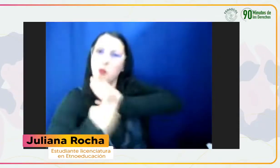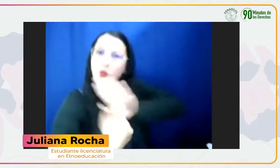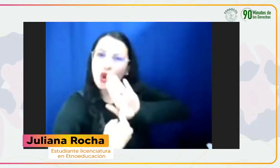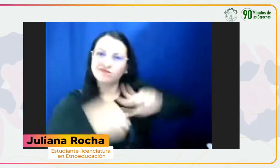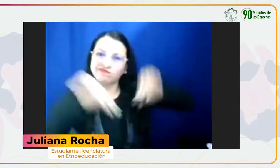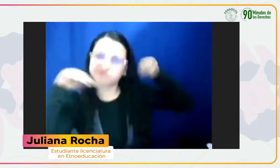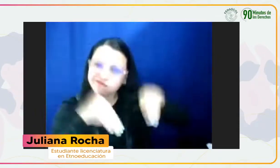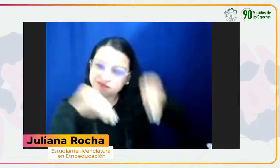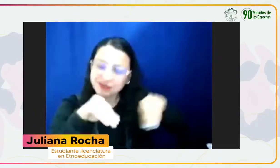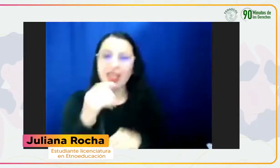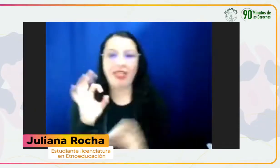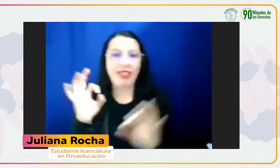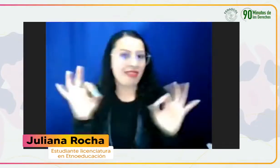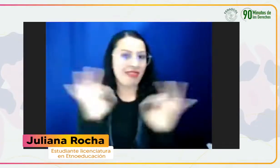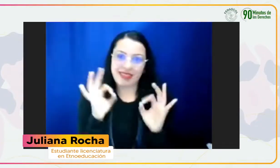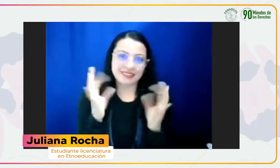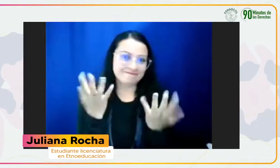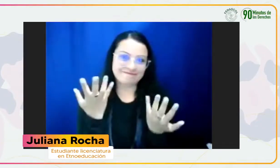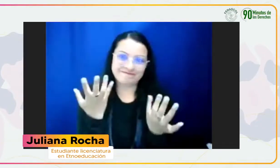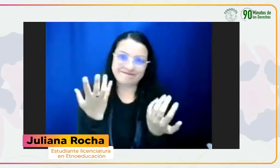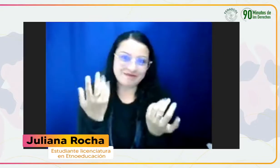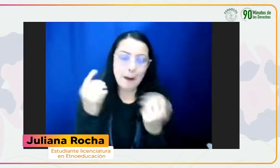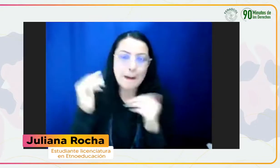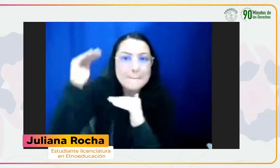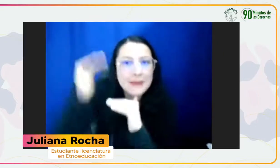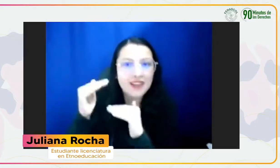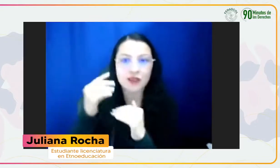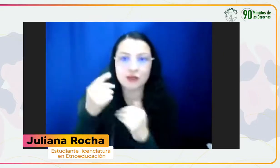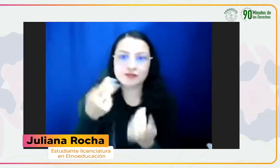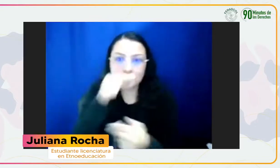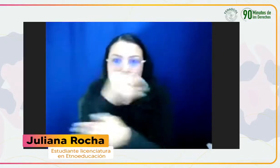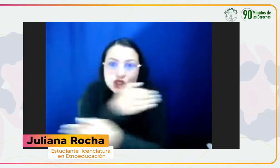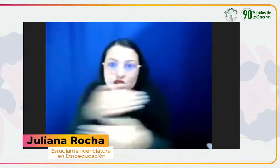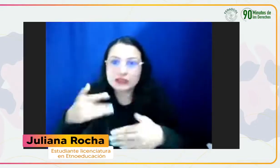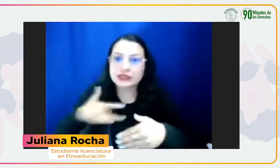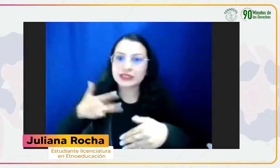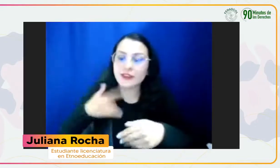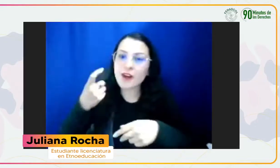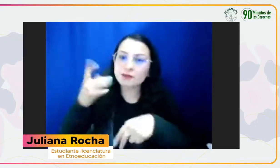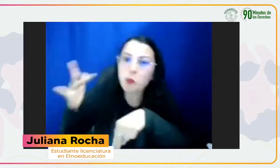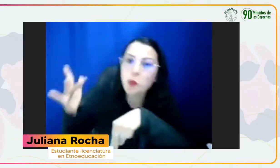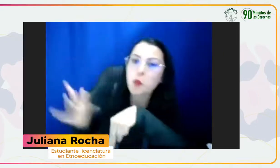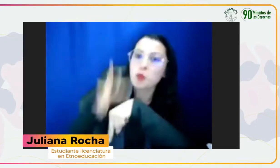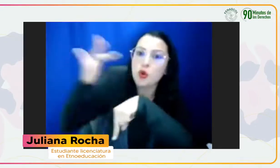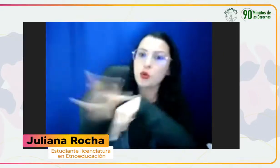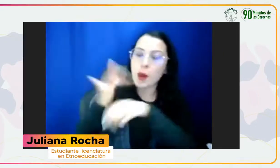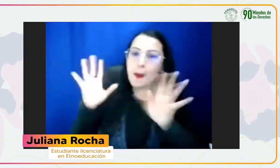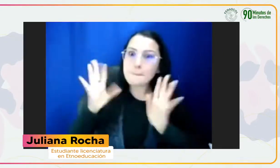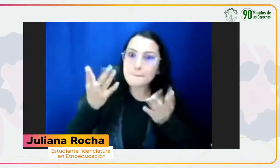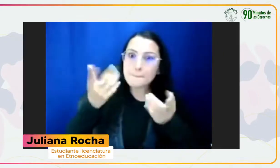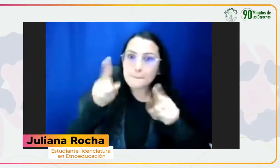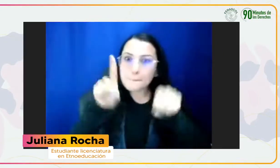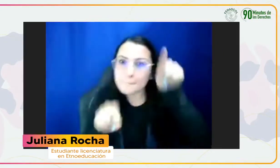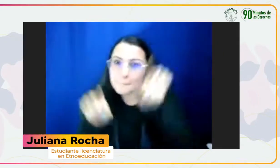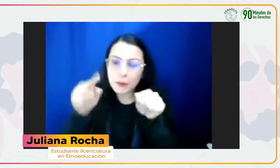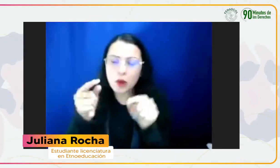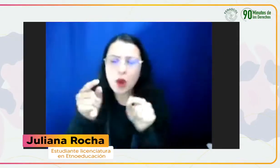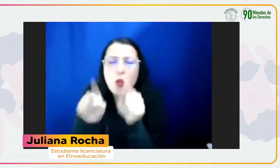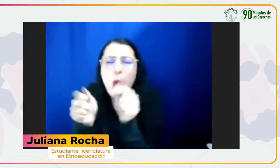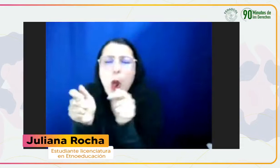las mujeres sordas para que se pueda, pues, a un modelo que puedan tener ellas para poderlo hacer. Es por eso que es poca la participación.